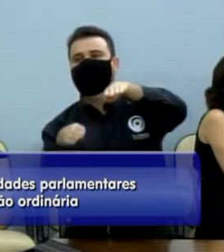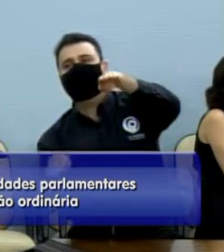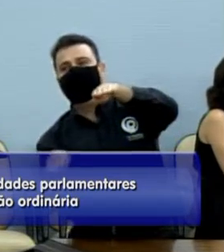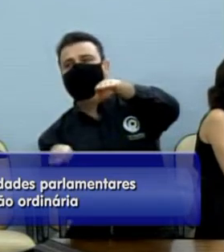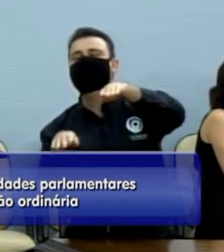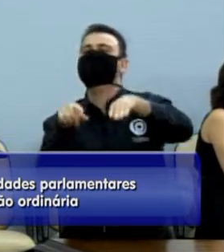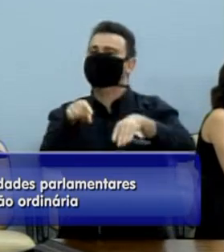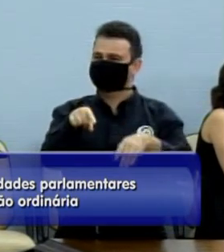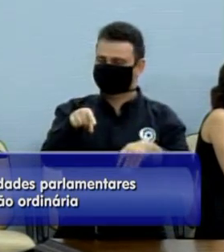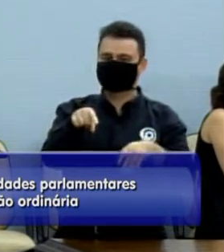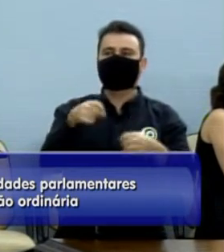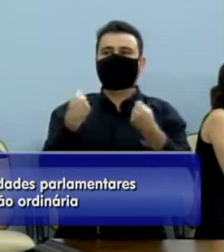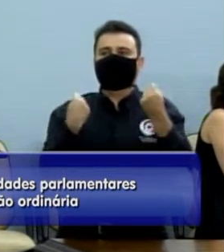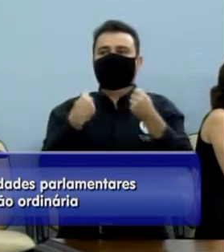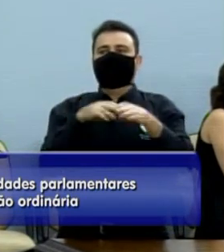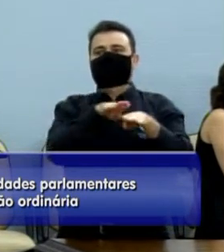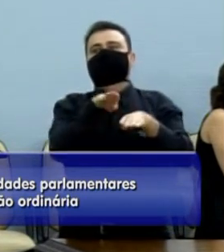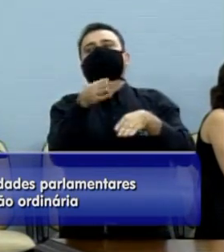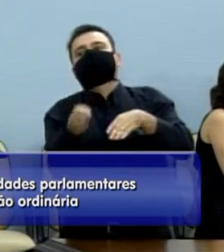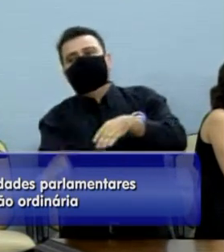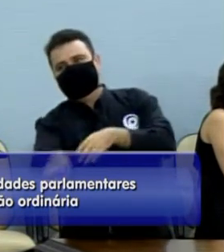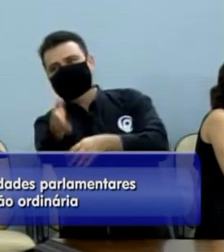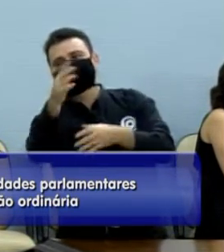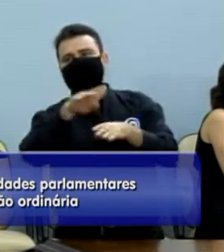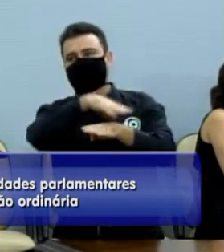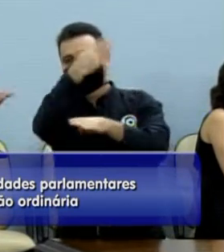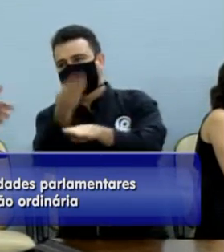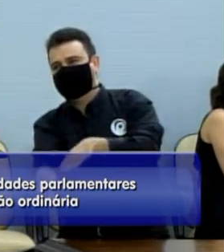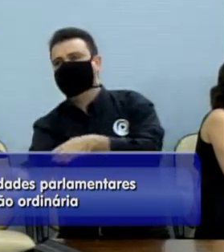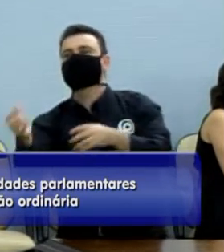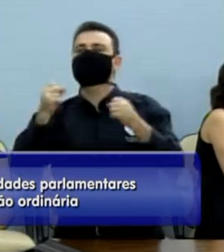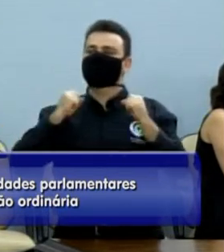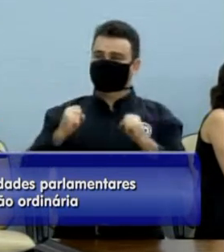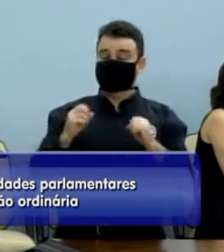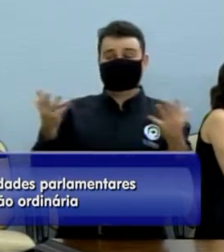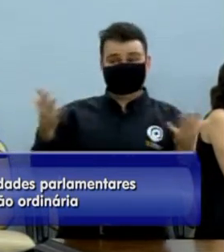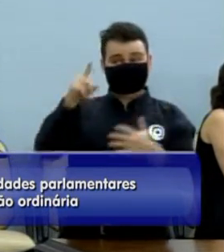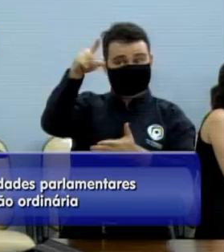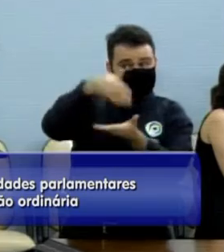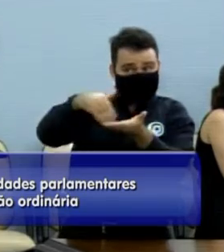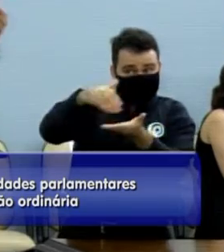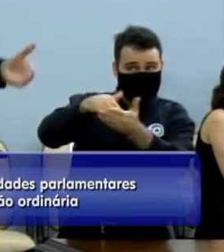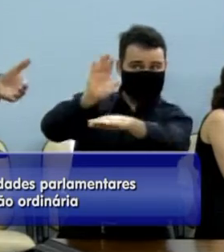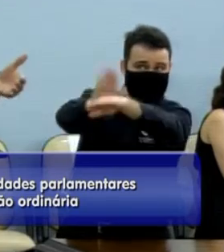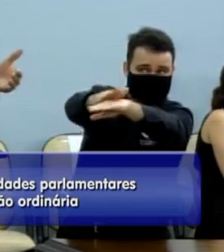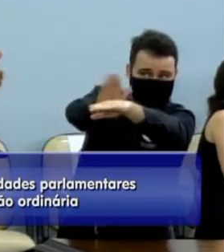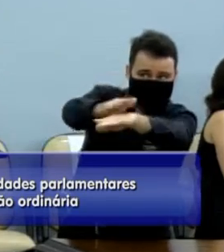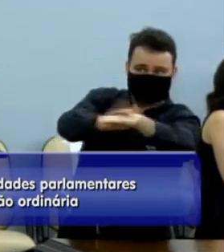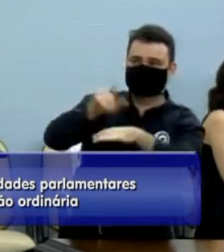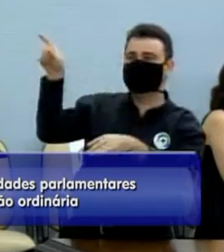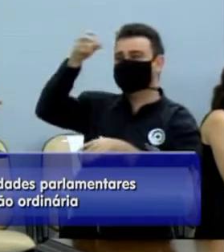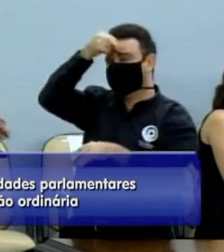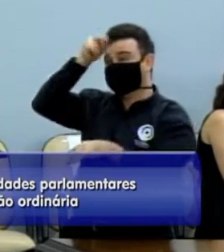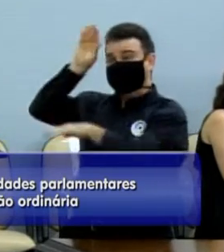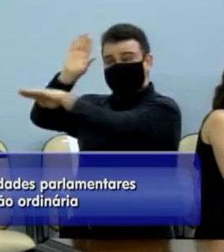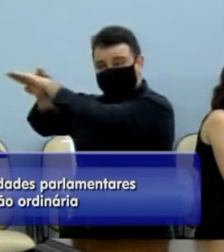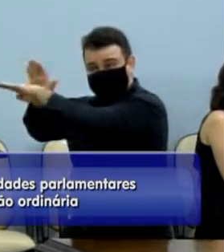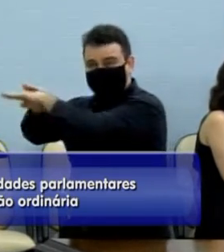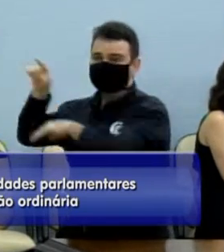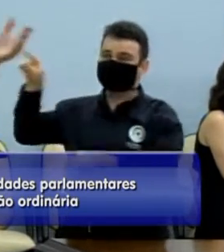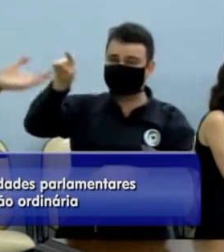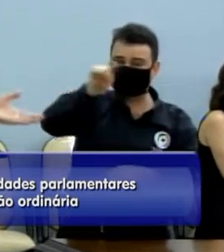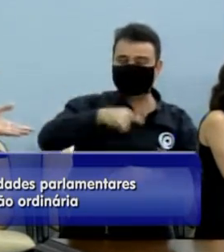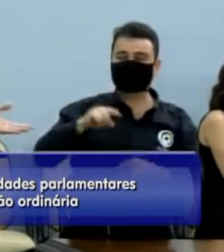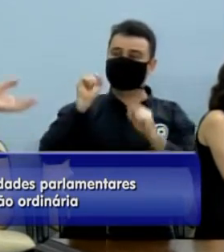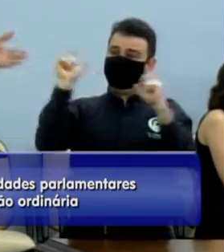proposta perante as secretarias responsáveis e também o prefeito, de fazerem algo ali,